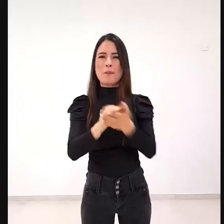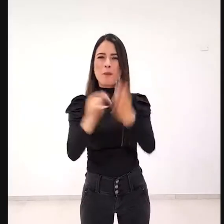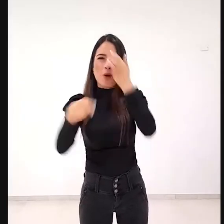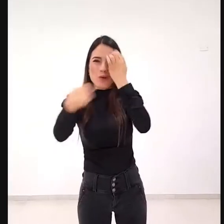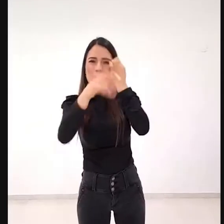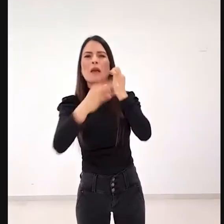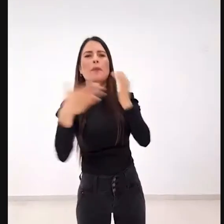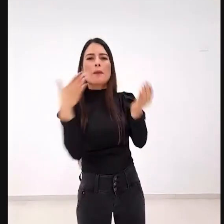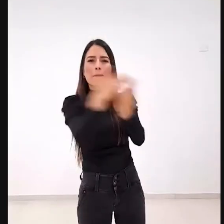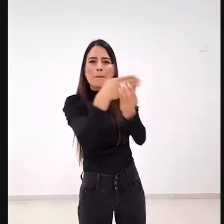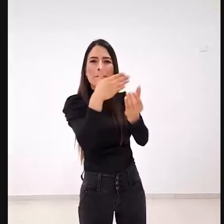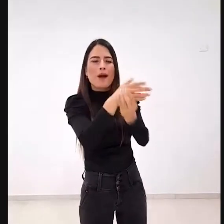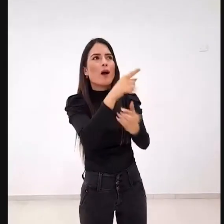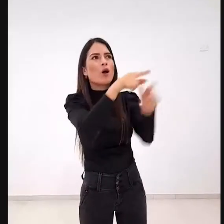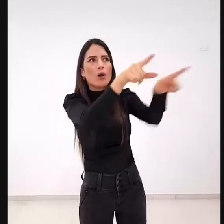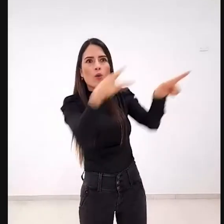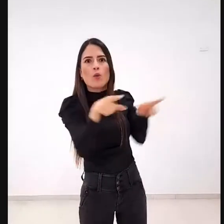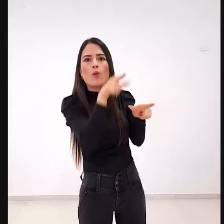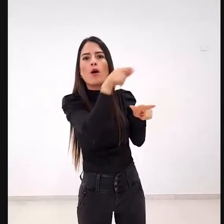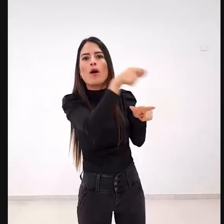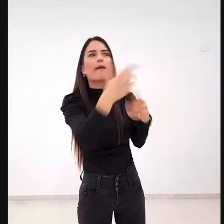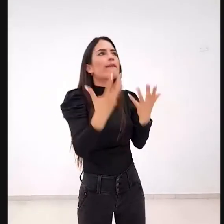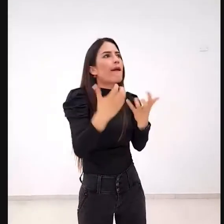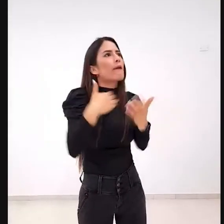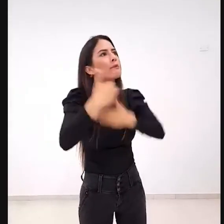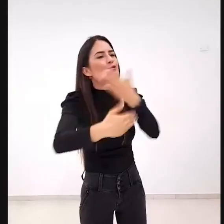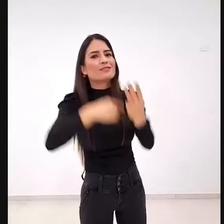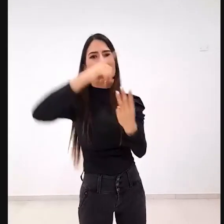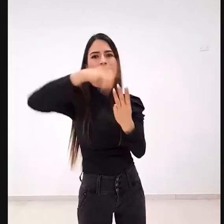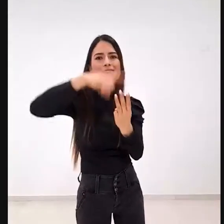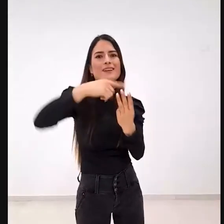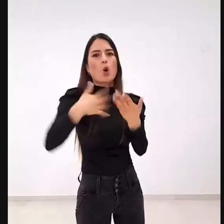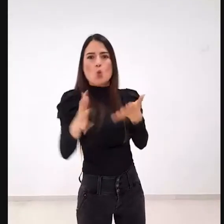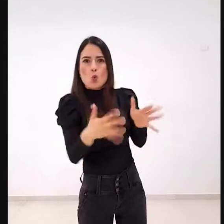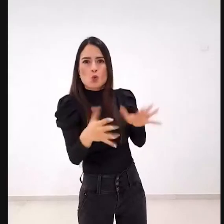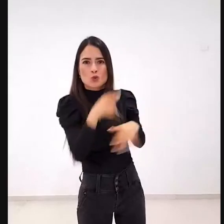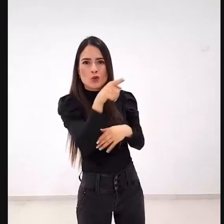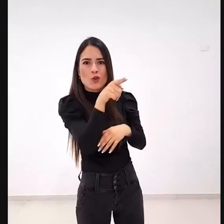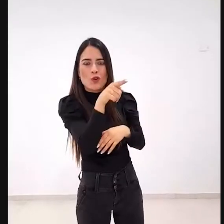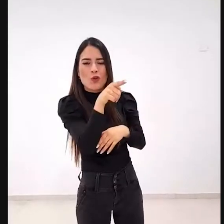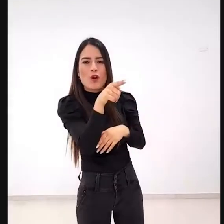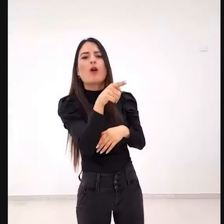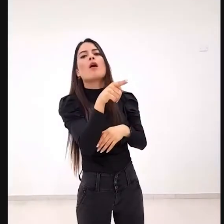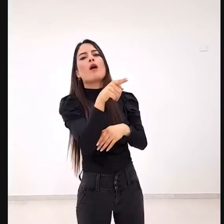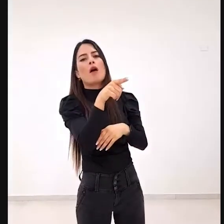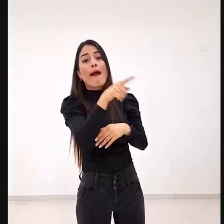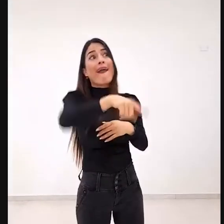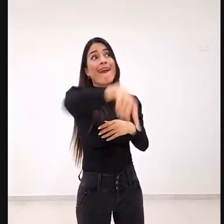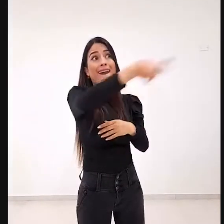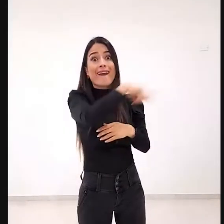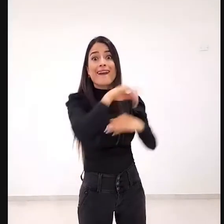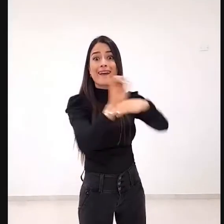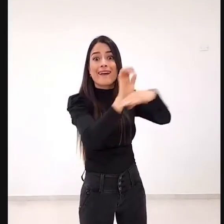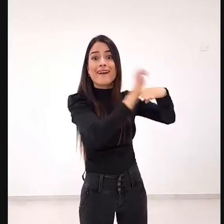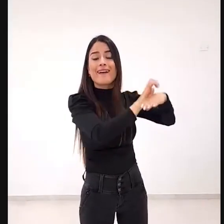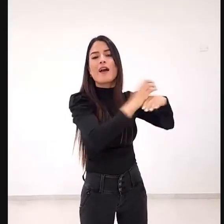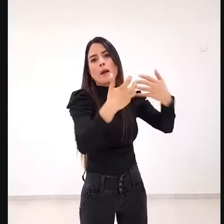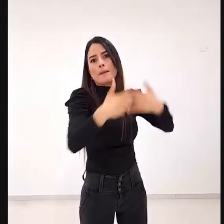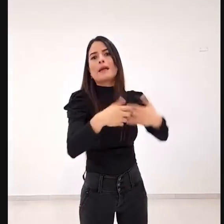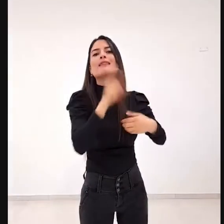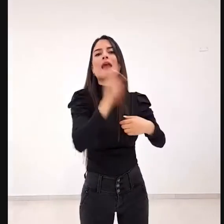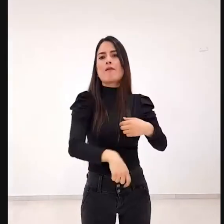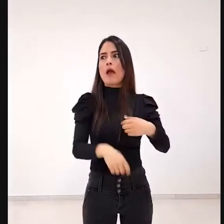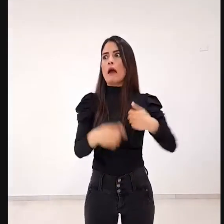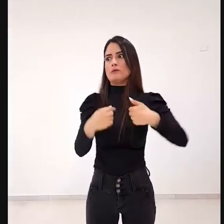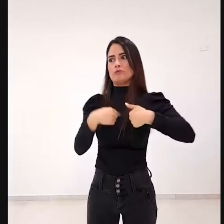fiestas tendrá que hacer los restrictivos ajustes razonables para que las